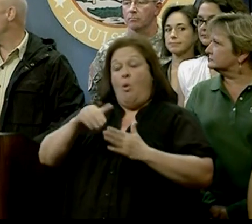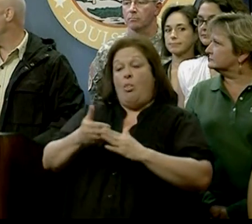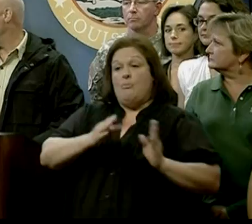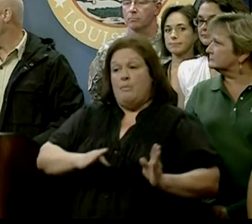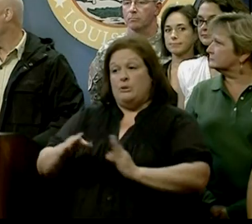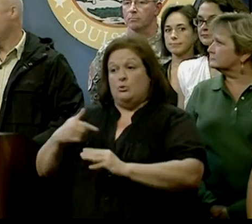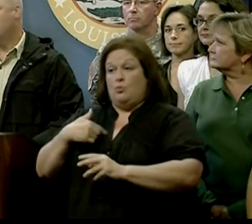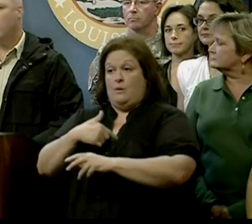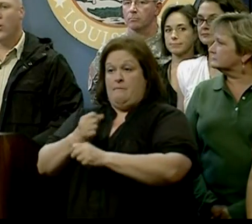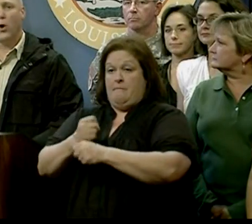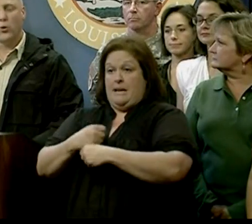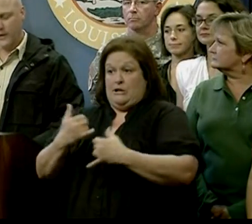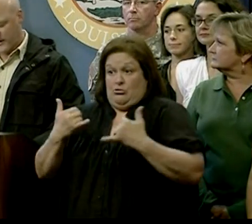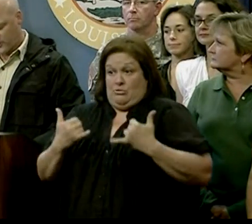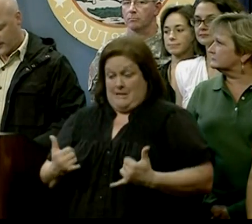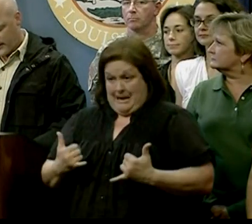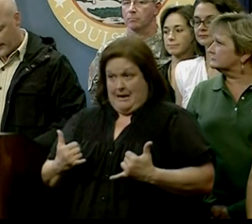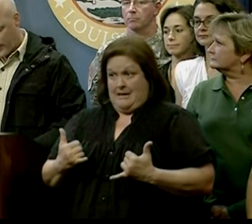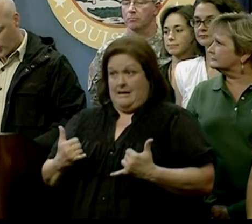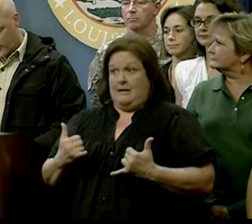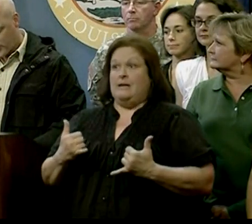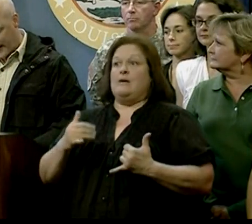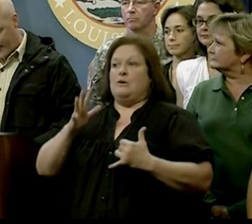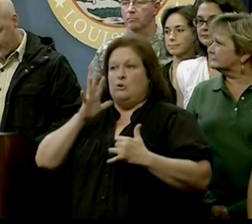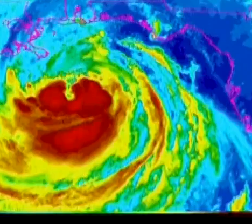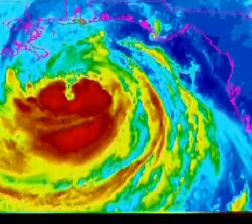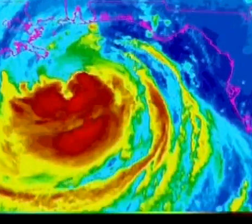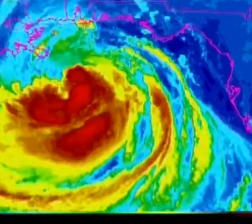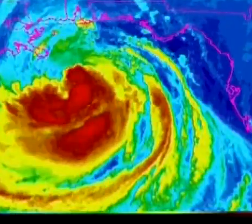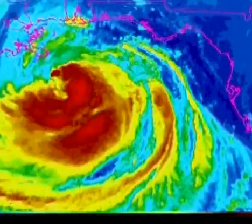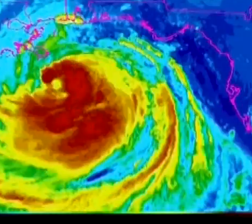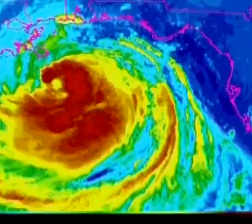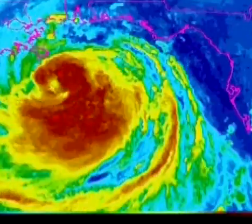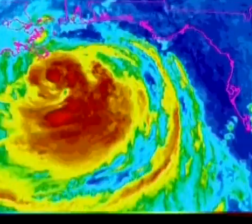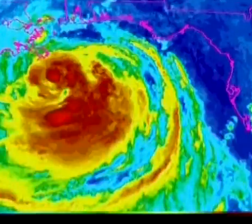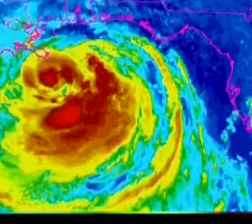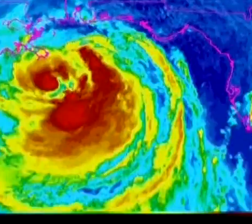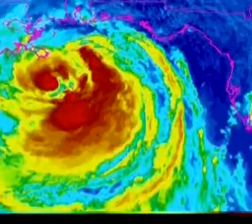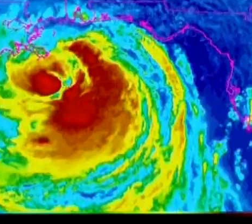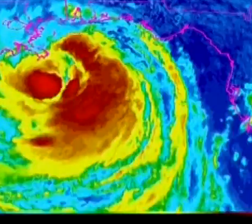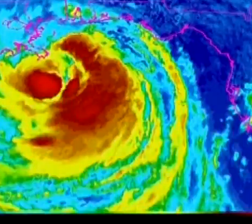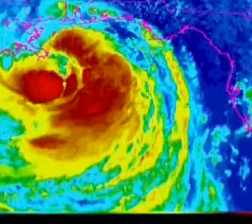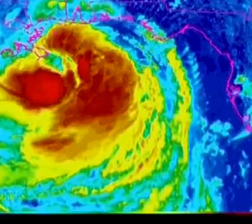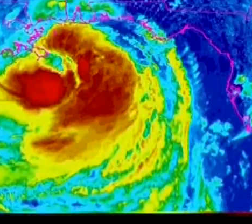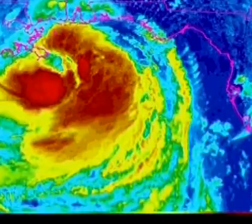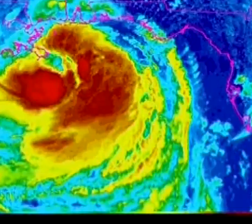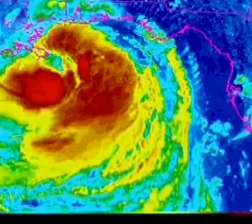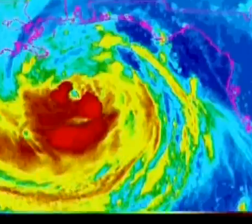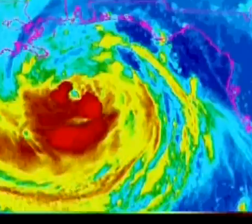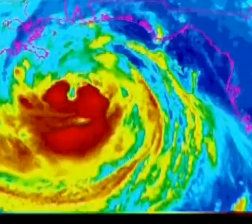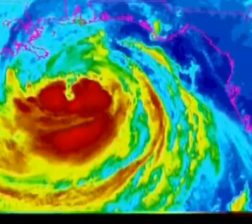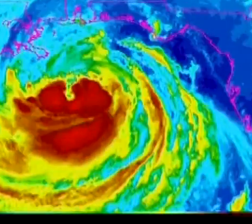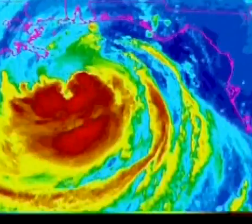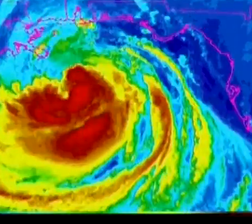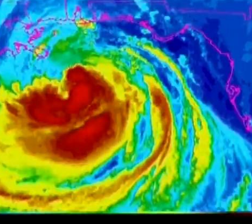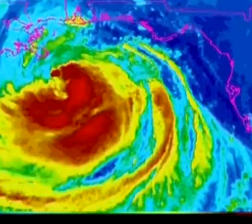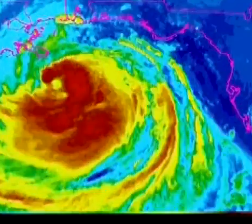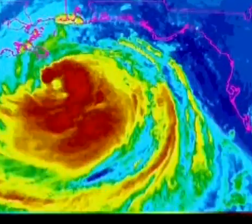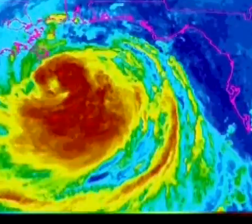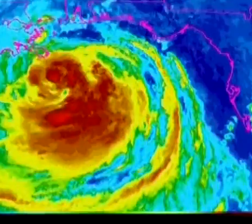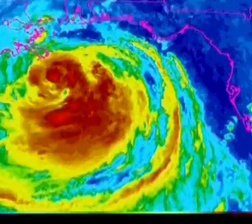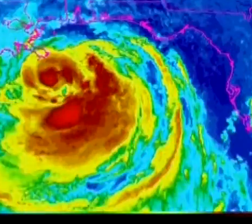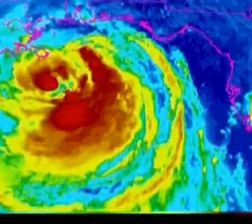nhưng thành phố New Orleans sẽ không có điều gì trầm trọng xảy ra. Bới nhiệt đới cấp 1 với sức gió từ 85 cho đến 100 dạng 1 giờ.